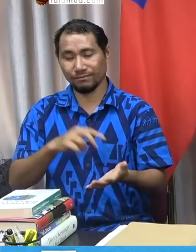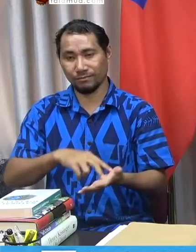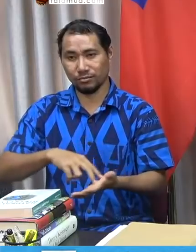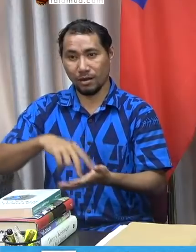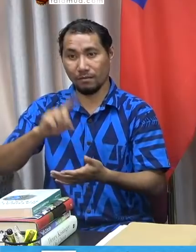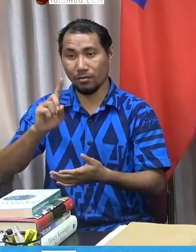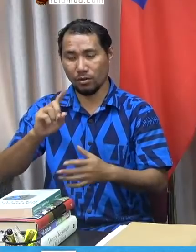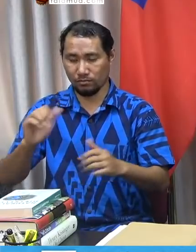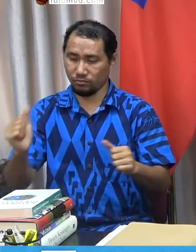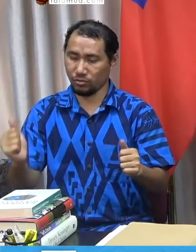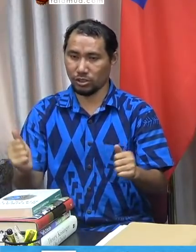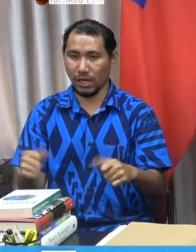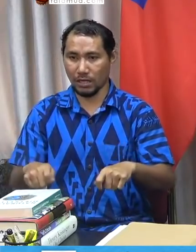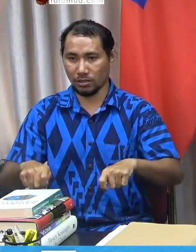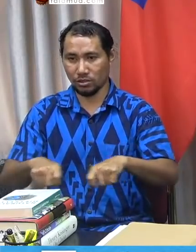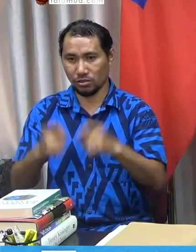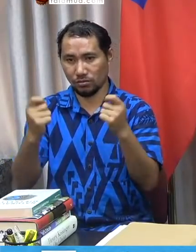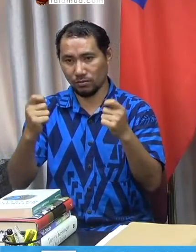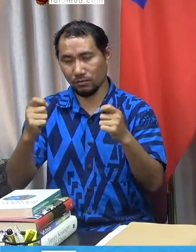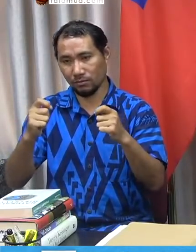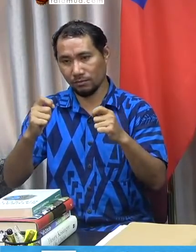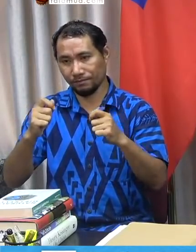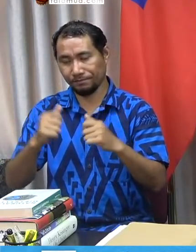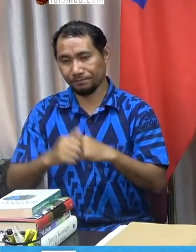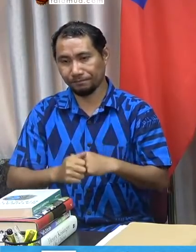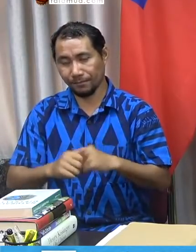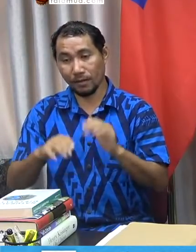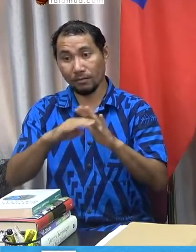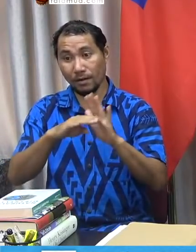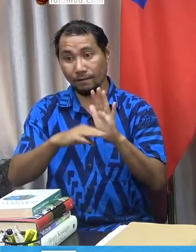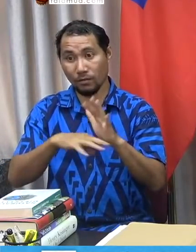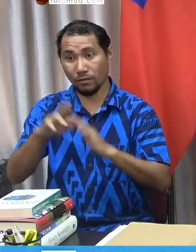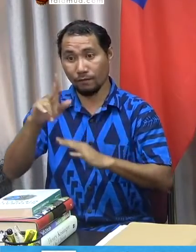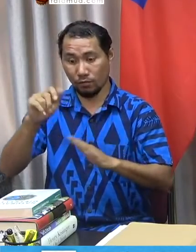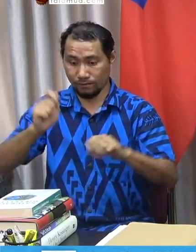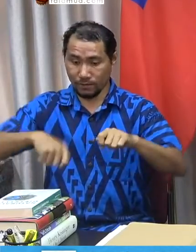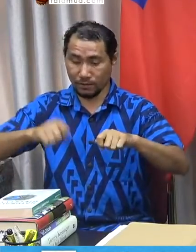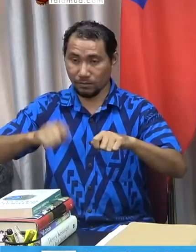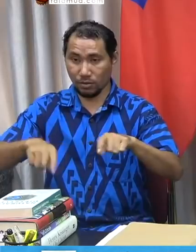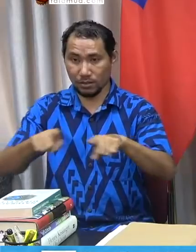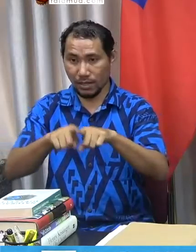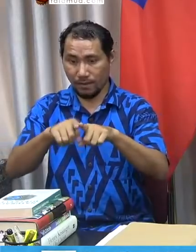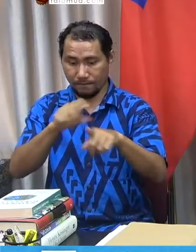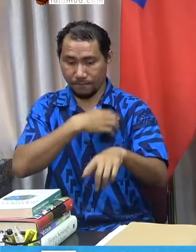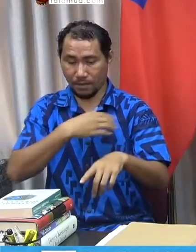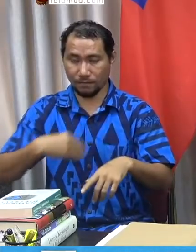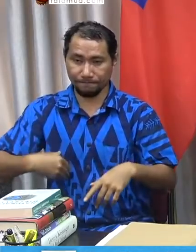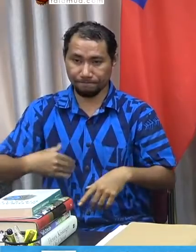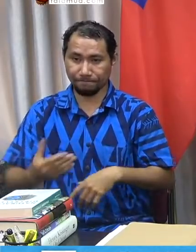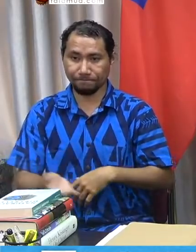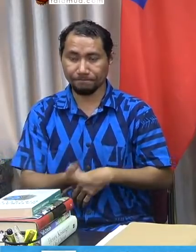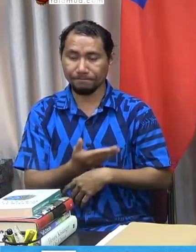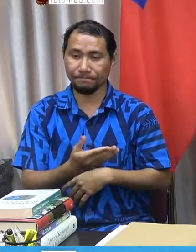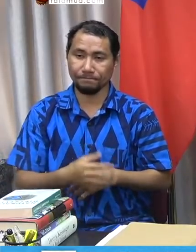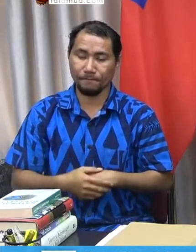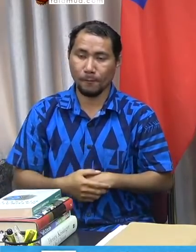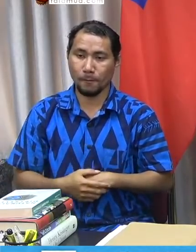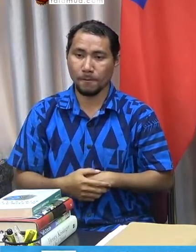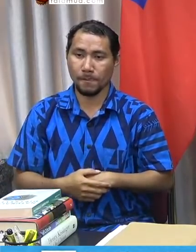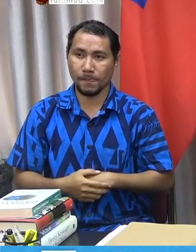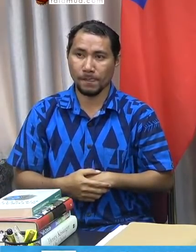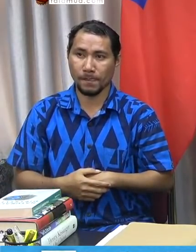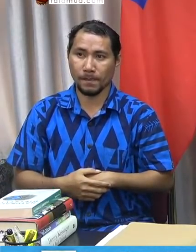whaatula fono mo le whaamsinonga ia ma le tātou malo o le mea e ao o